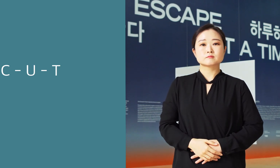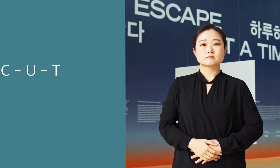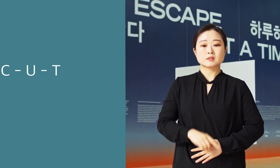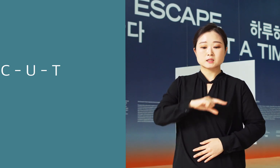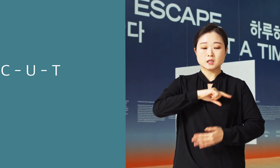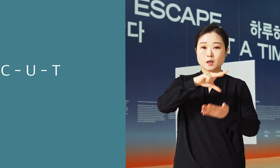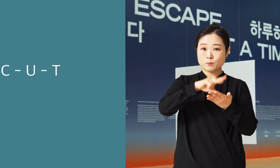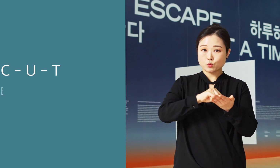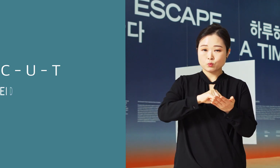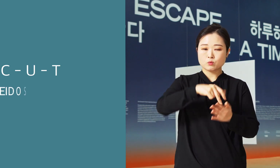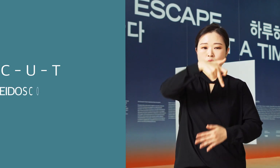칼레이도스코프.